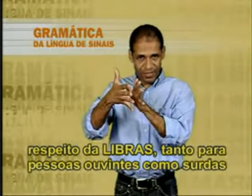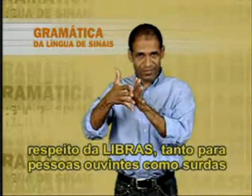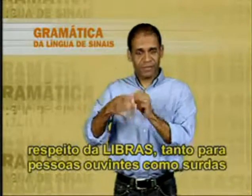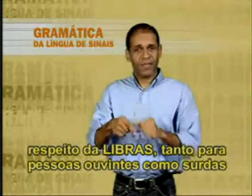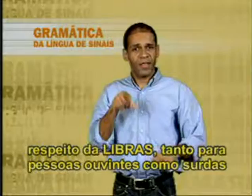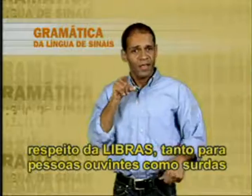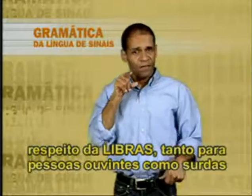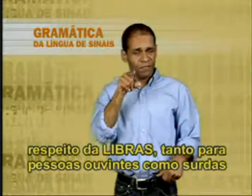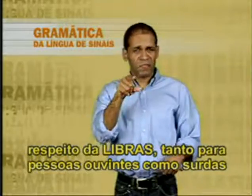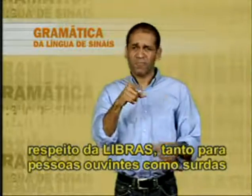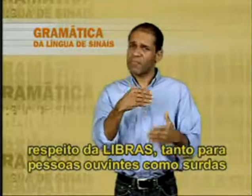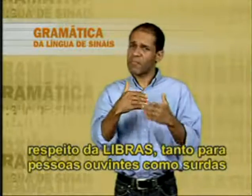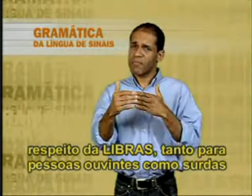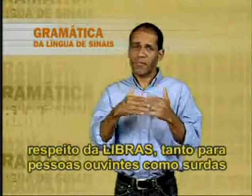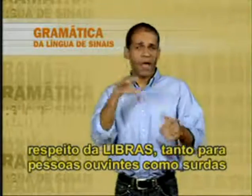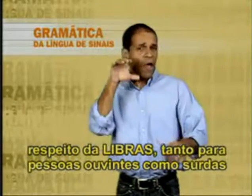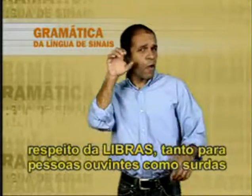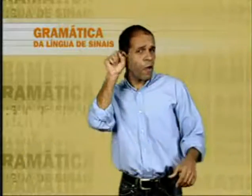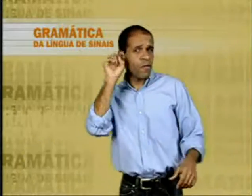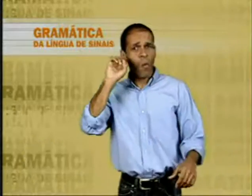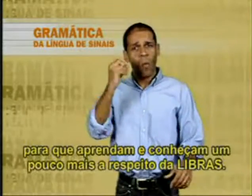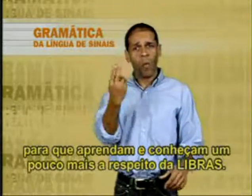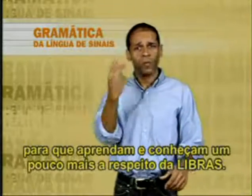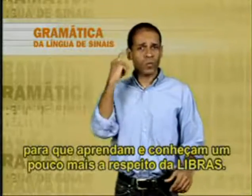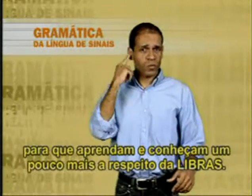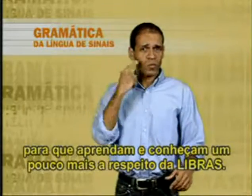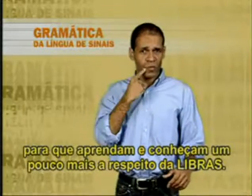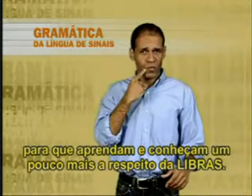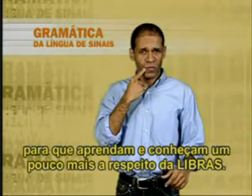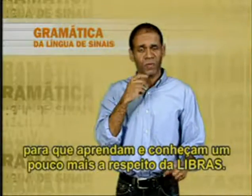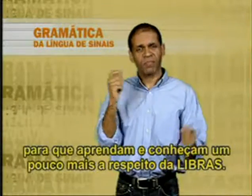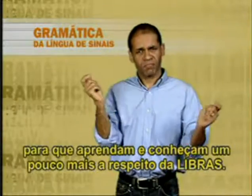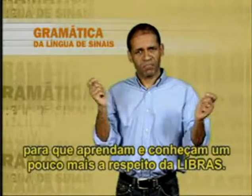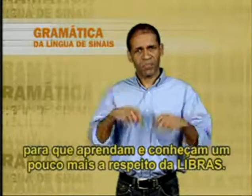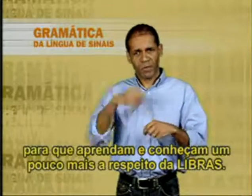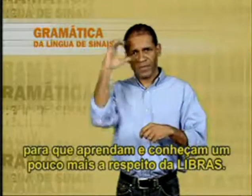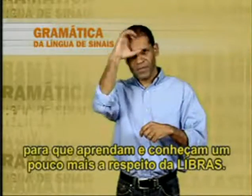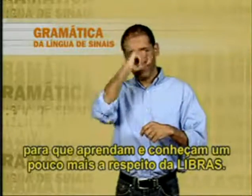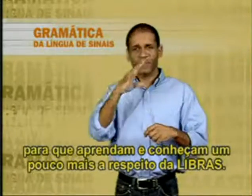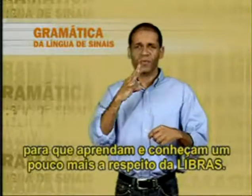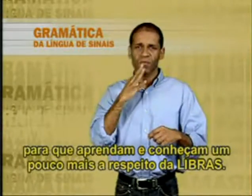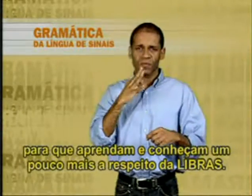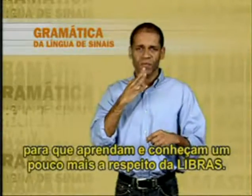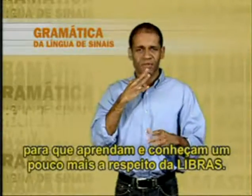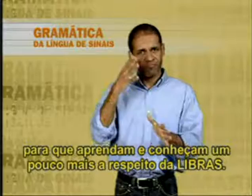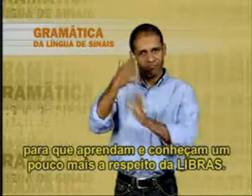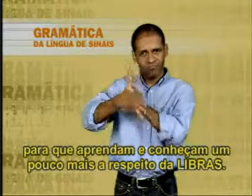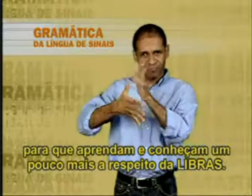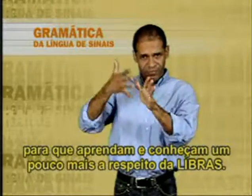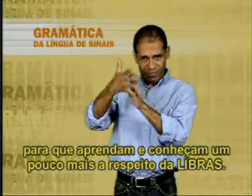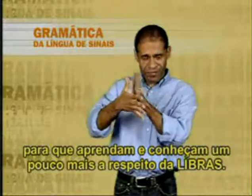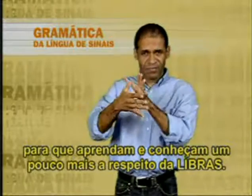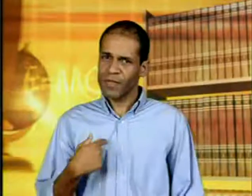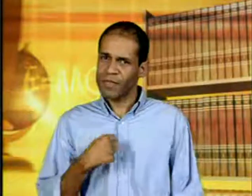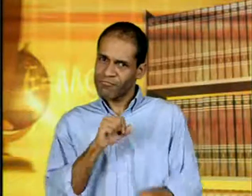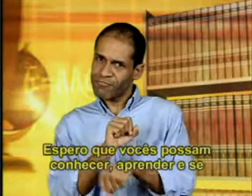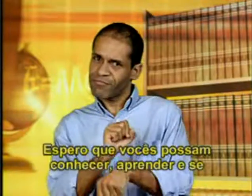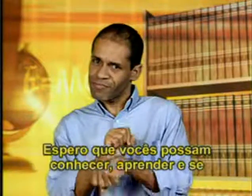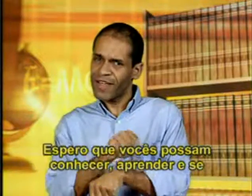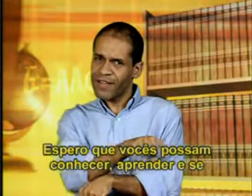tanto para pessoas ouvintes como surdas, para que aprendam e conheçam um pouco mais a respeito da Libras. Espero